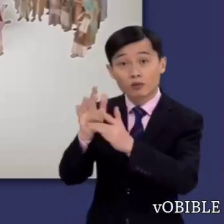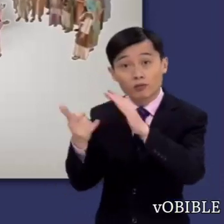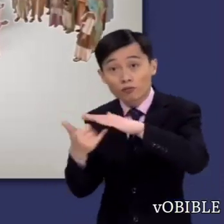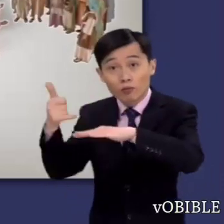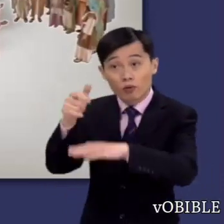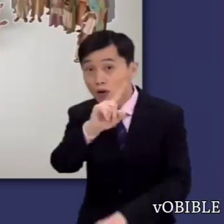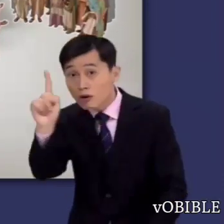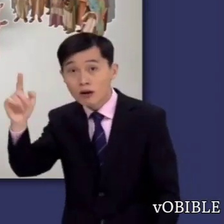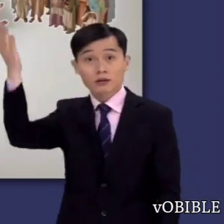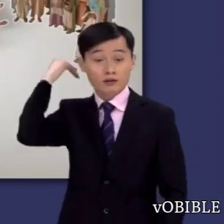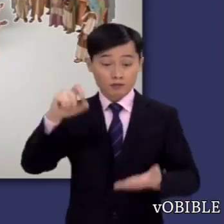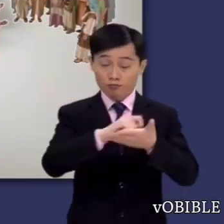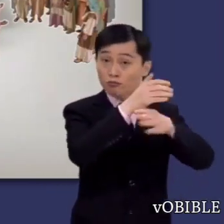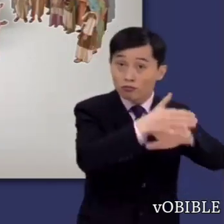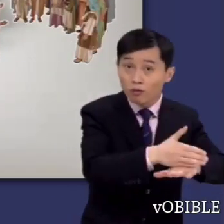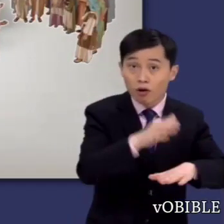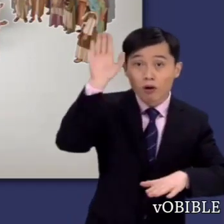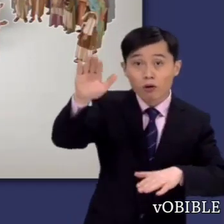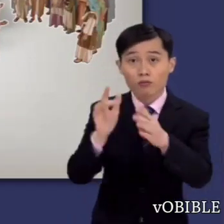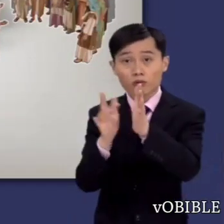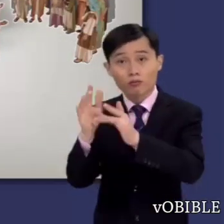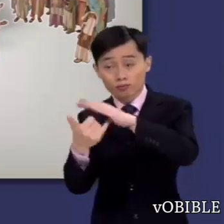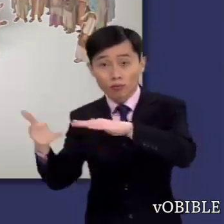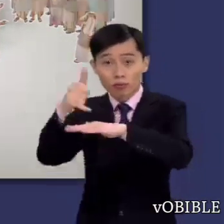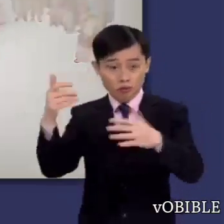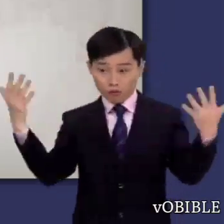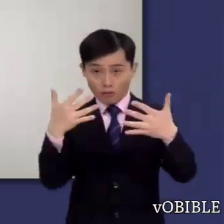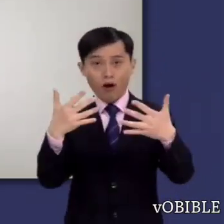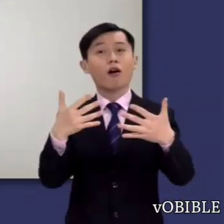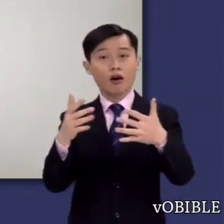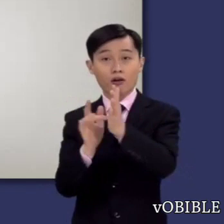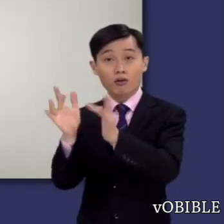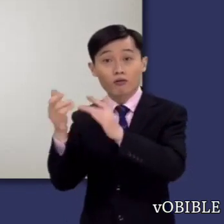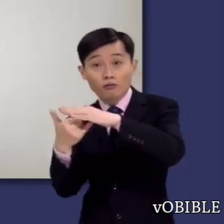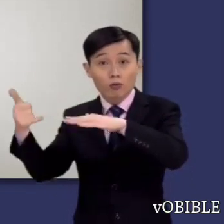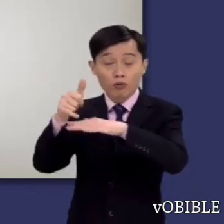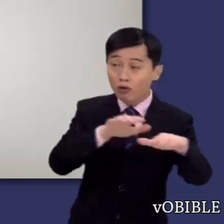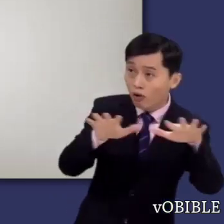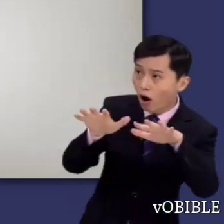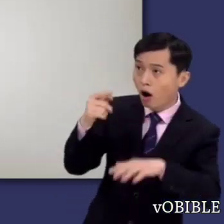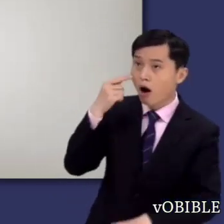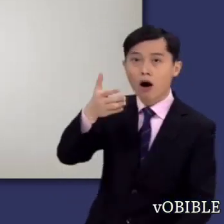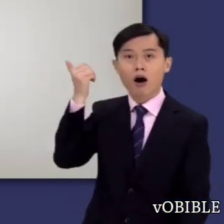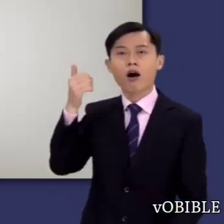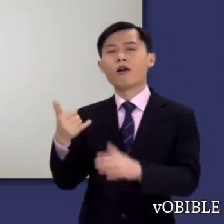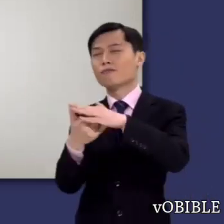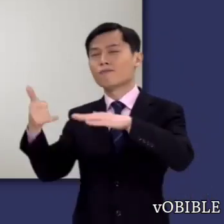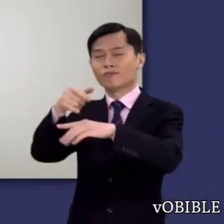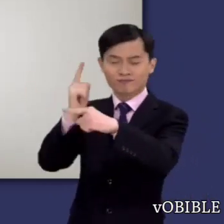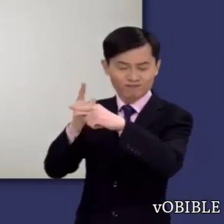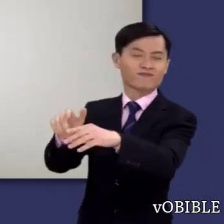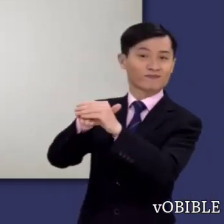活，实现了圣经的预言，很多人也亲眼见证这件事。通过耶稣付出的赎